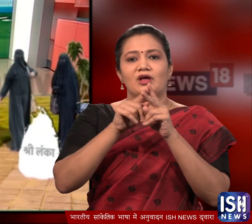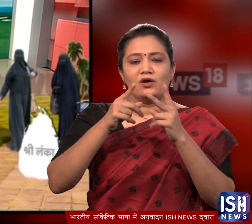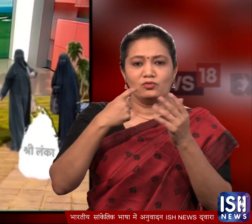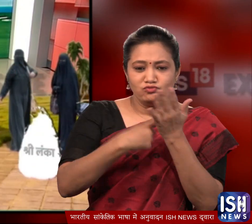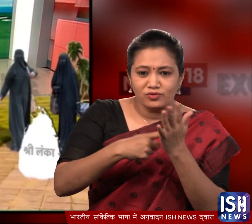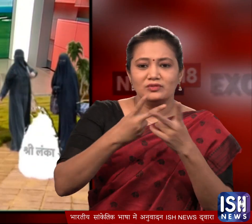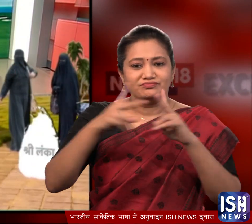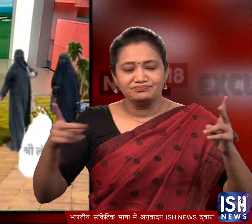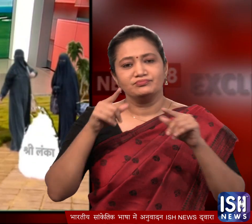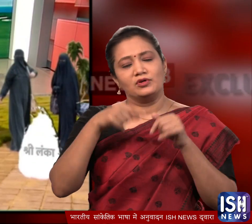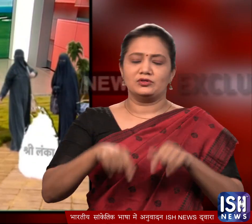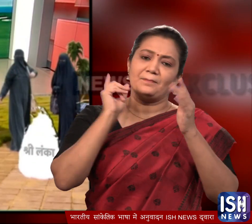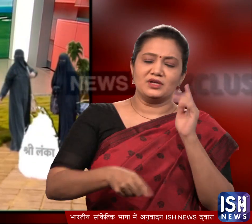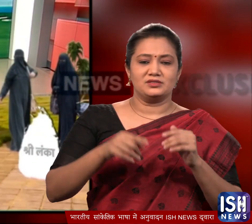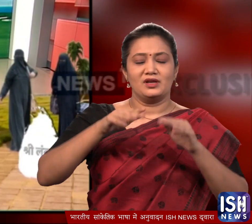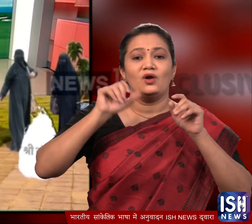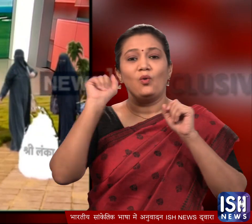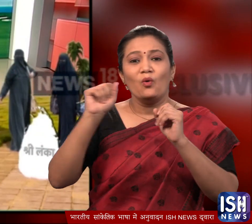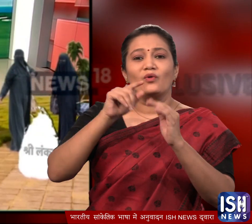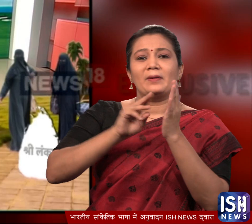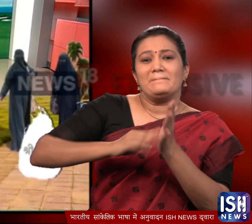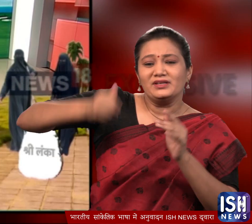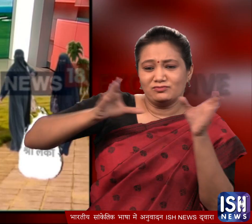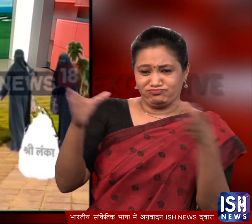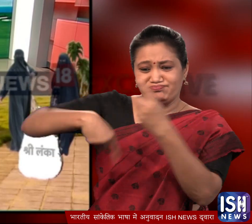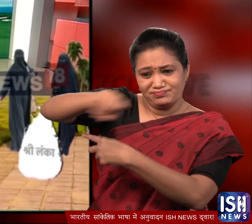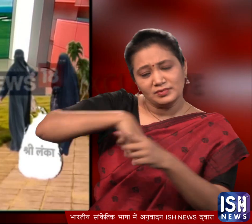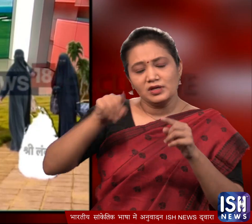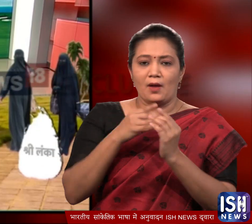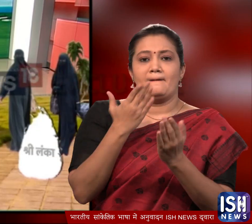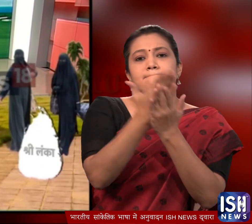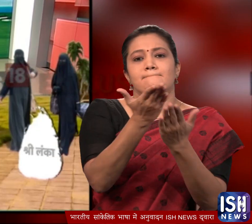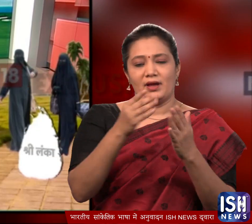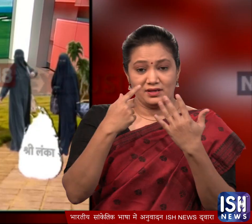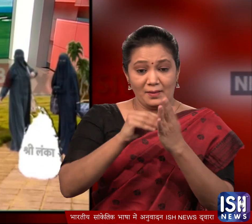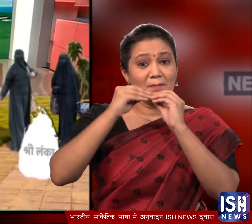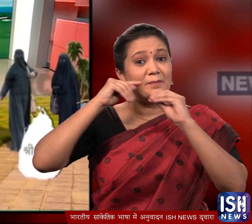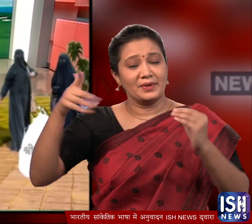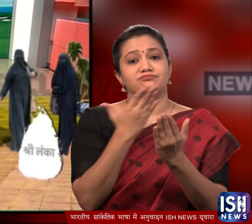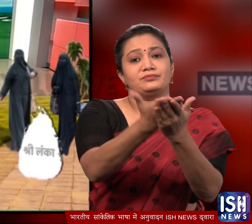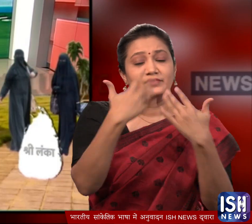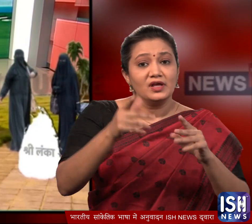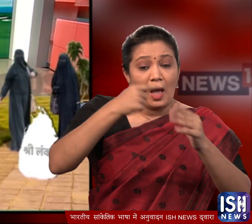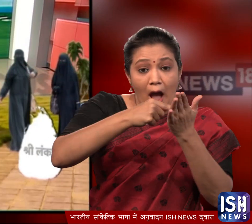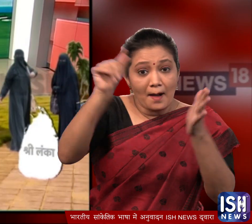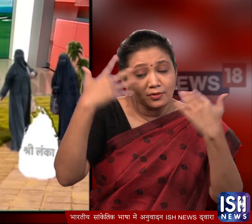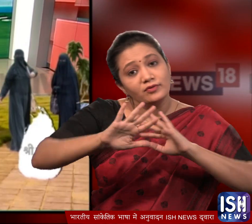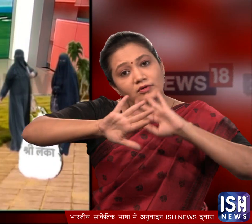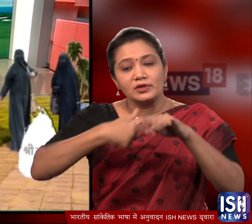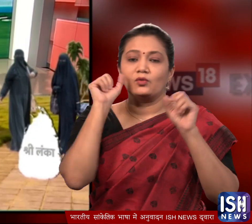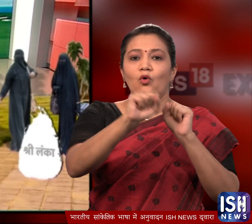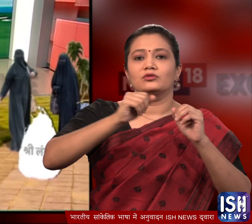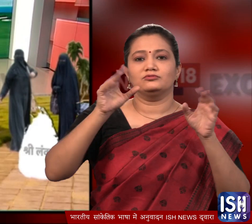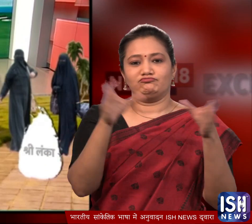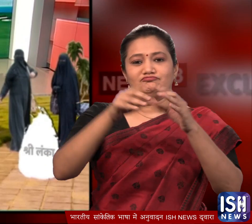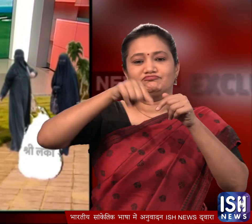राष्ट्रीय सुरक्षा का हवाला दिया गया है। श्रीलंका की कैबिनेट में इससे जुड़ा एक बिल पेश किया गया है, जिसके कैबिनेट से पास होने के बाद वहां की संसद इस पर